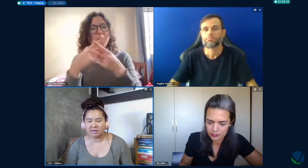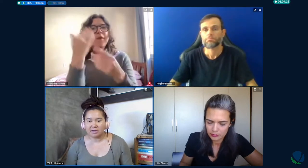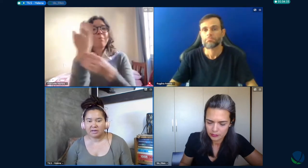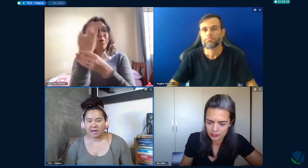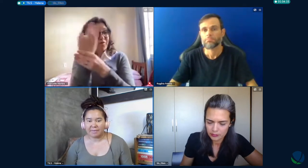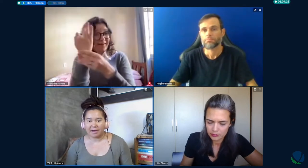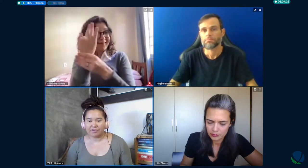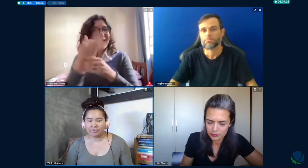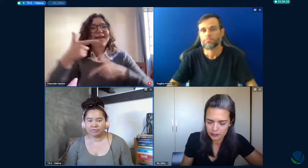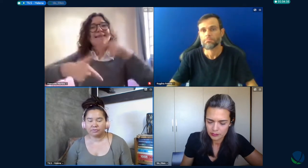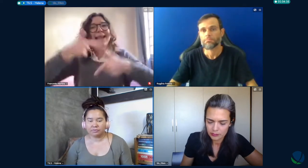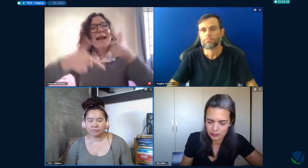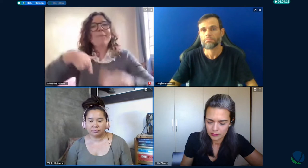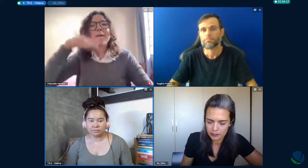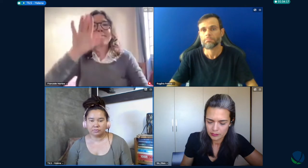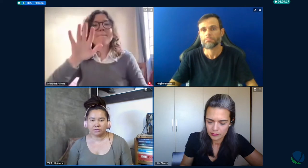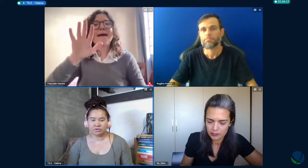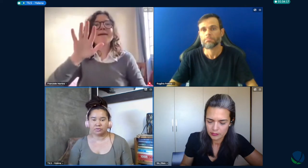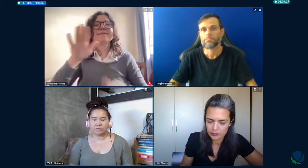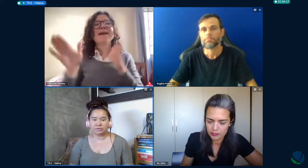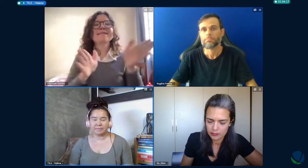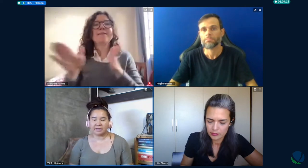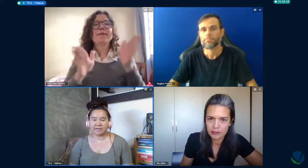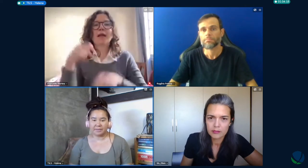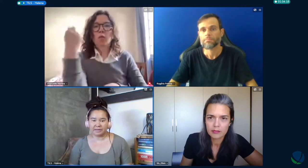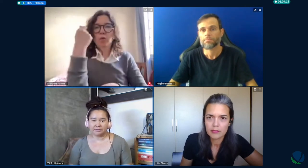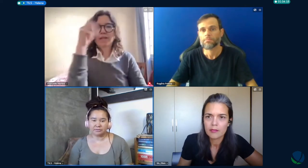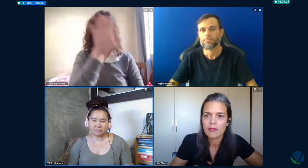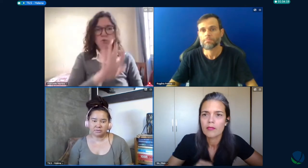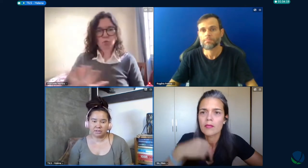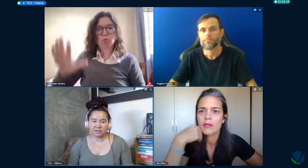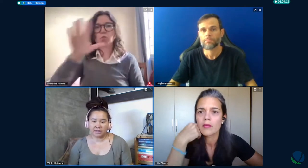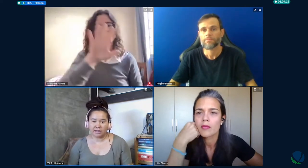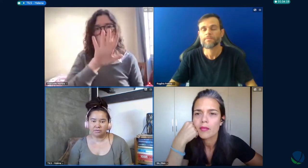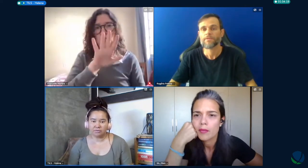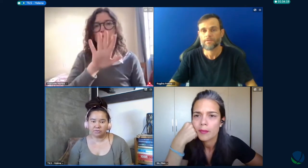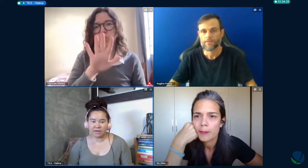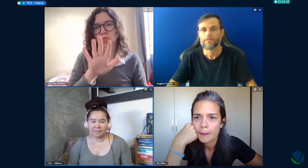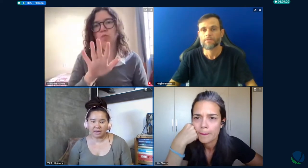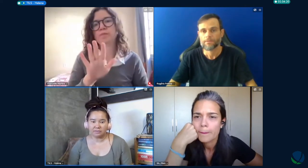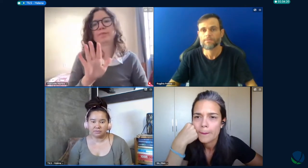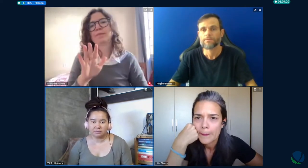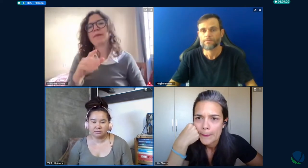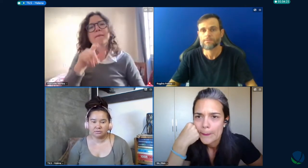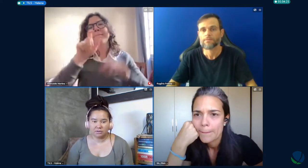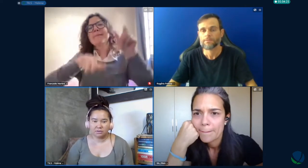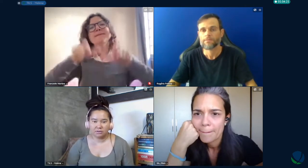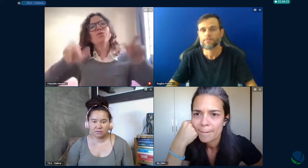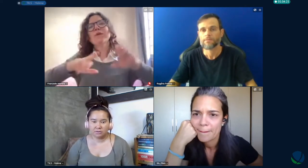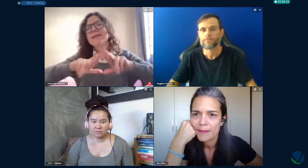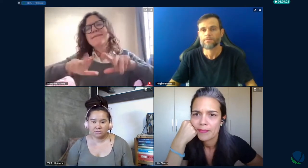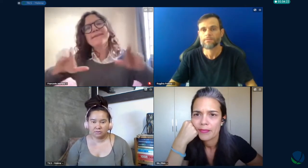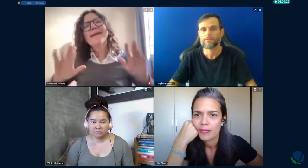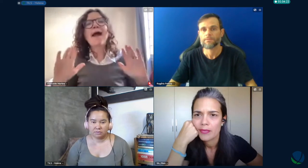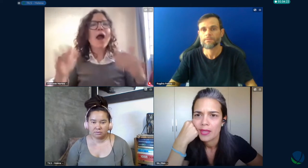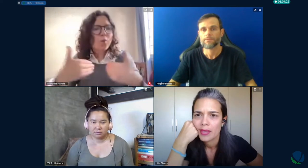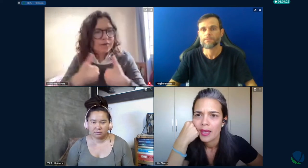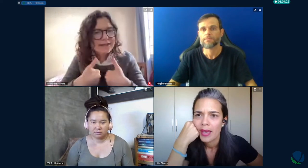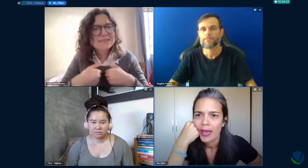fica abaixo de um outro departamento que tem no trabalho.